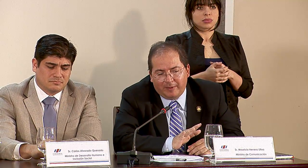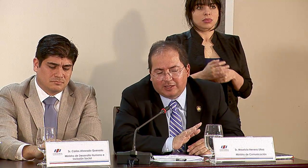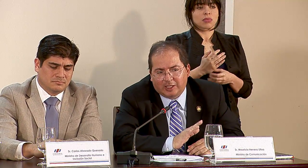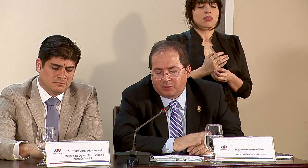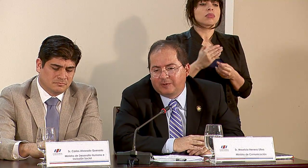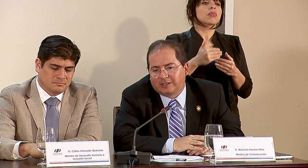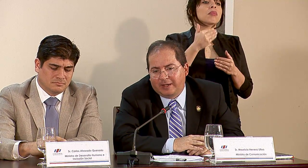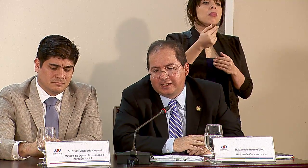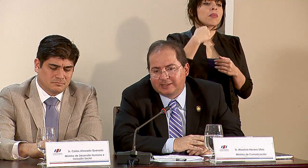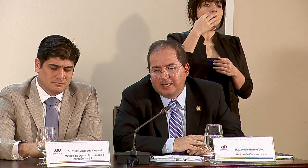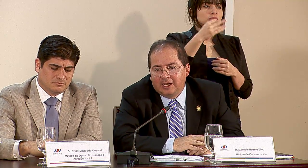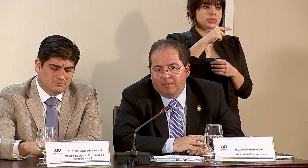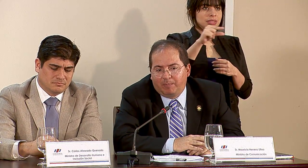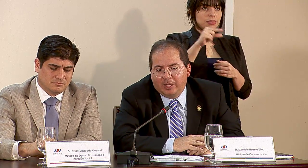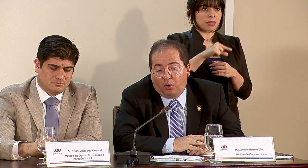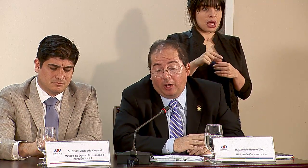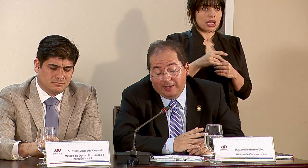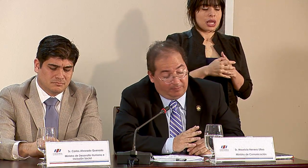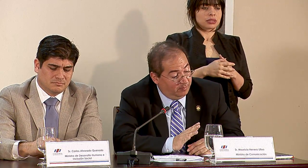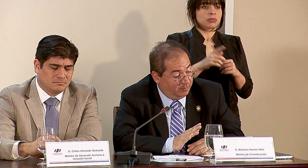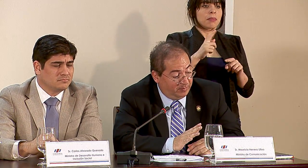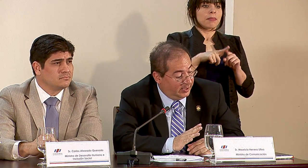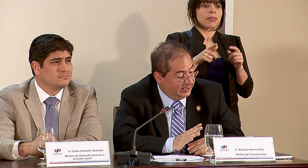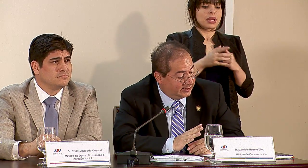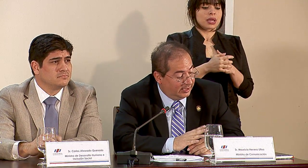eventualmente en las próximas semanas pero